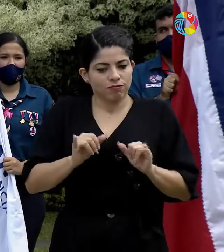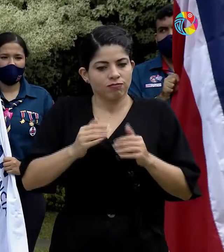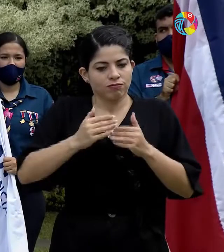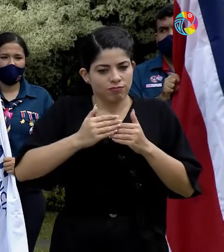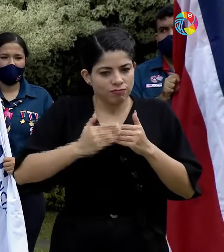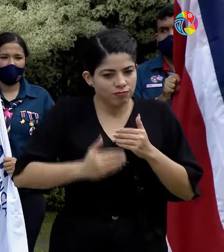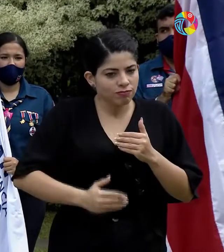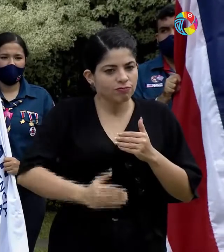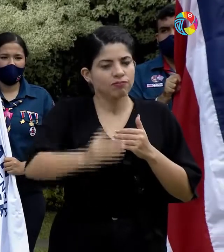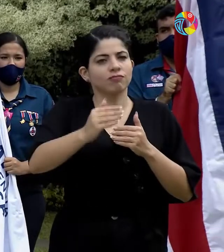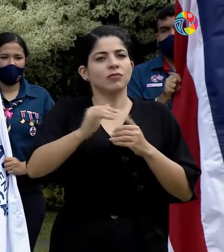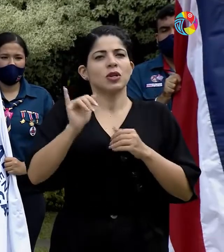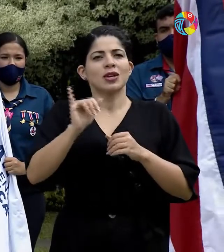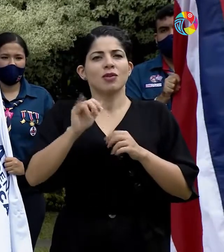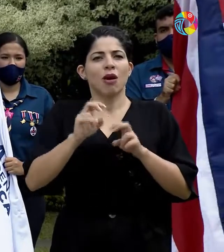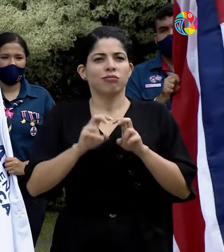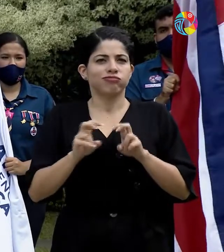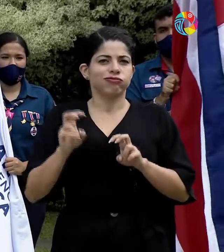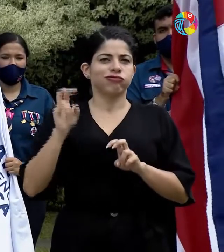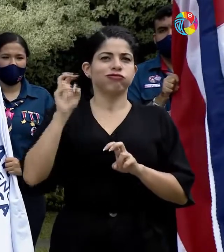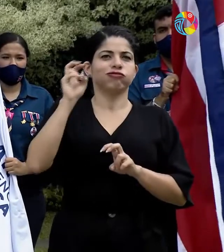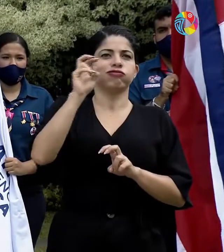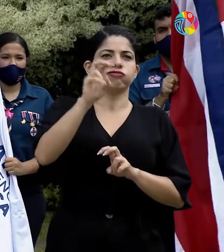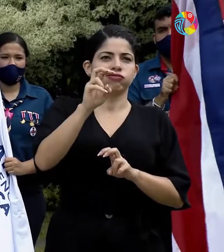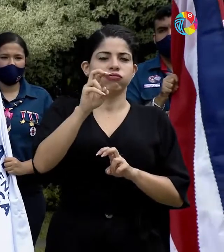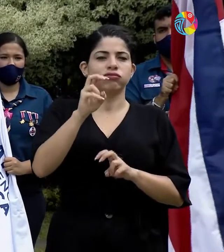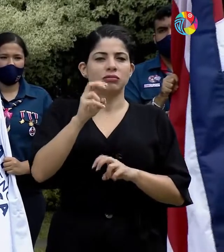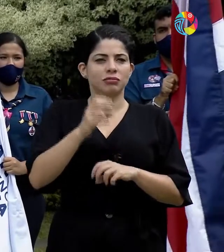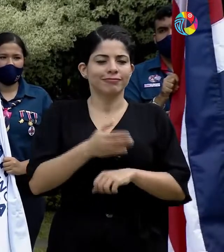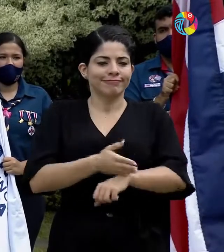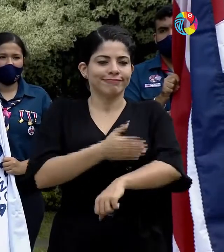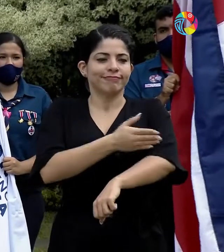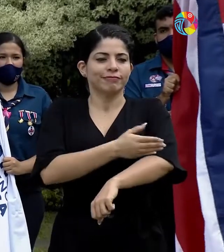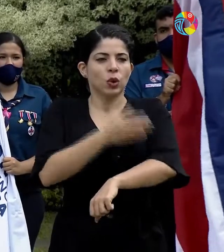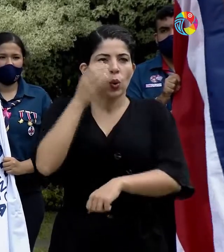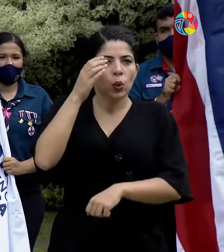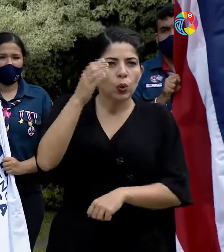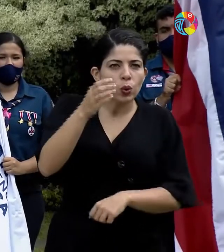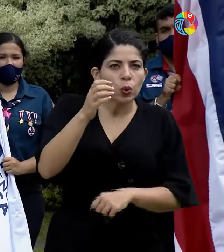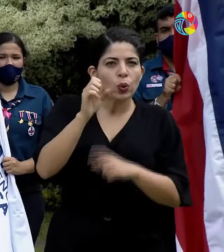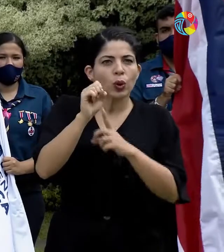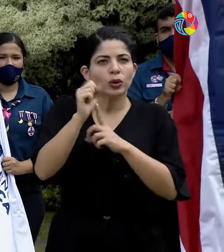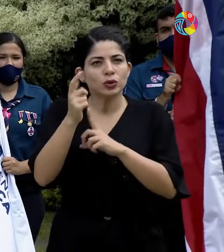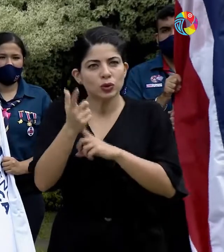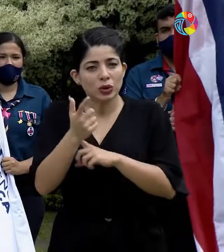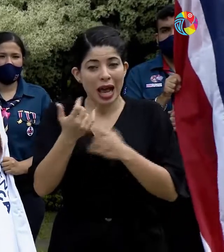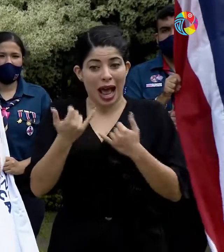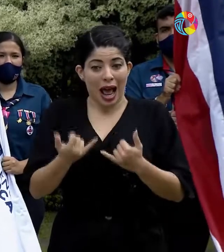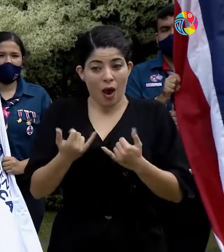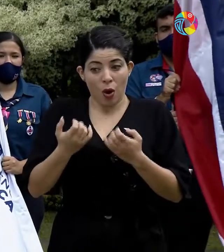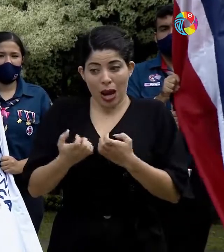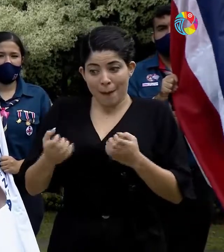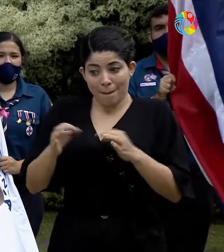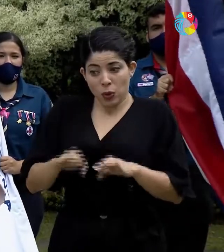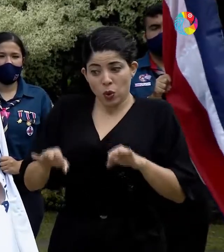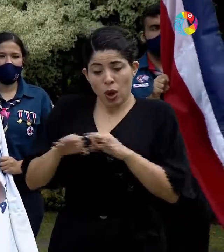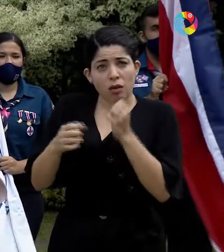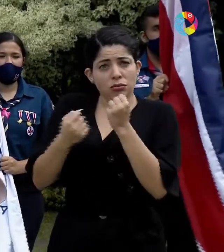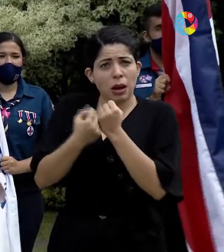ese mismo salto en torno a nuestros recursos culturales y sociales. Tenemos hoy potentes instrumentos para la